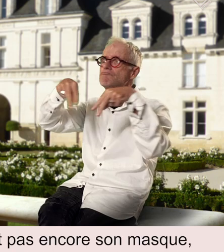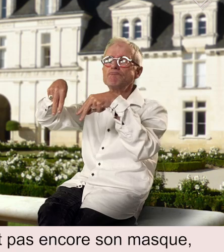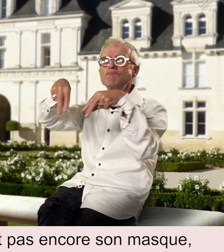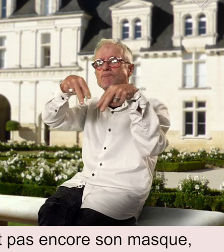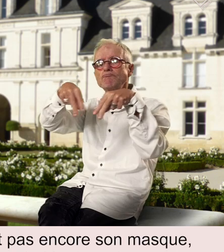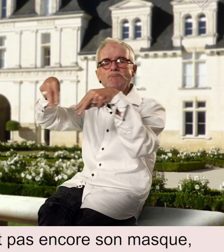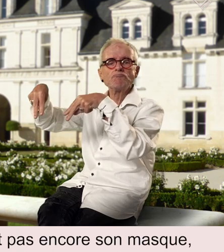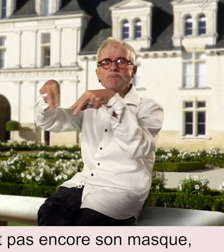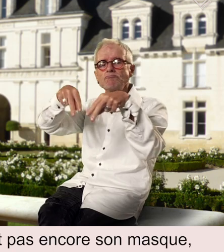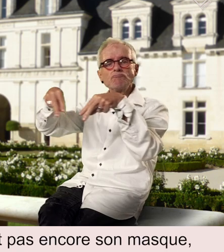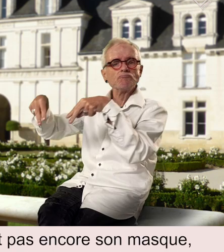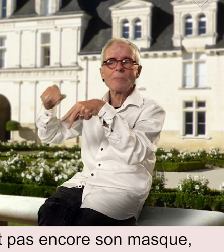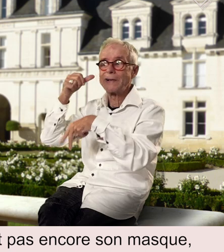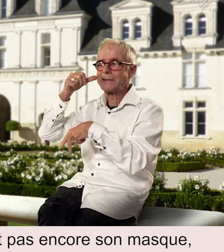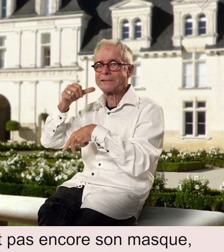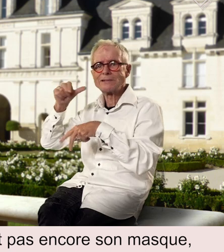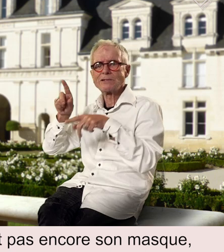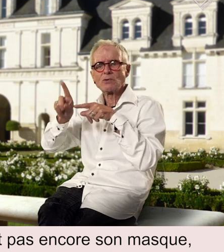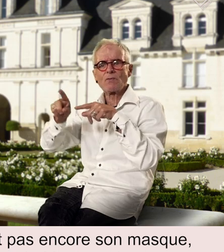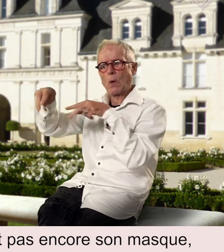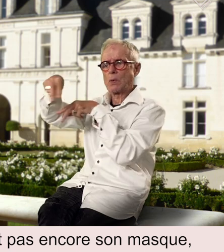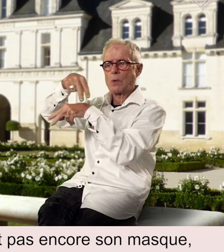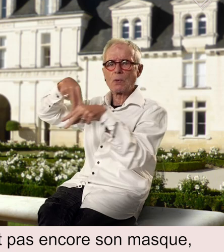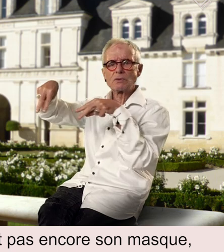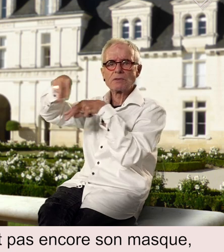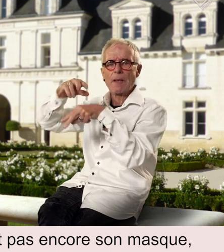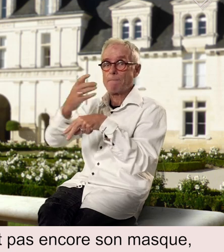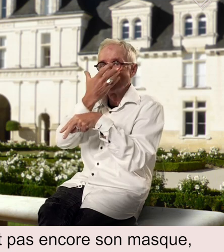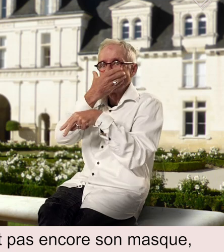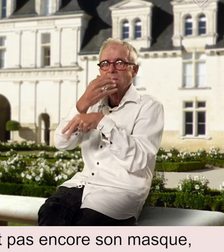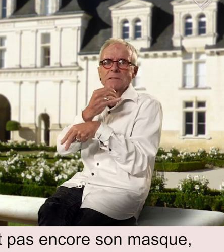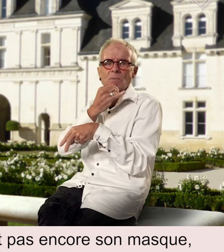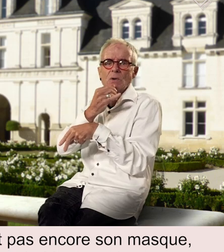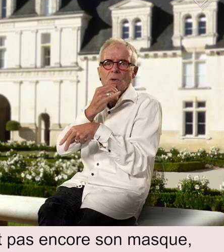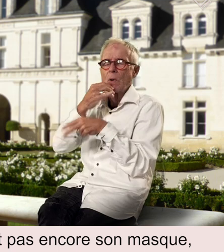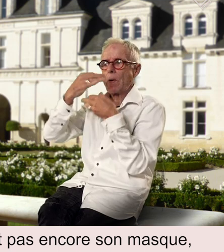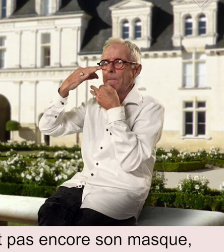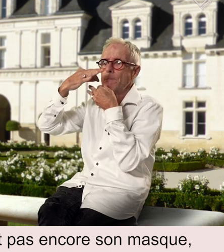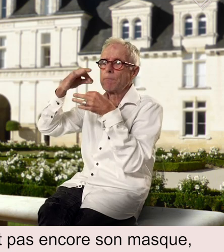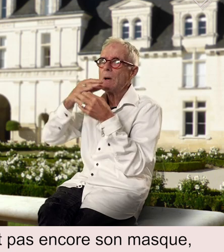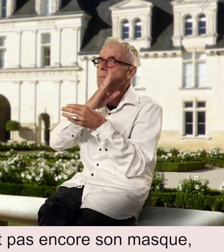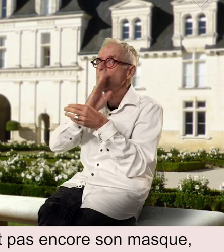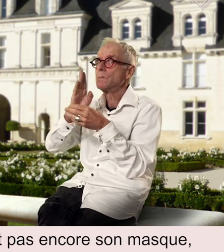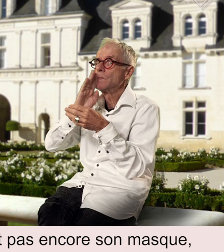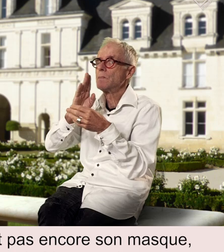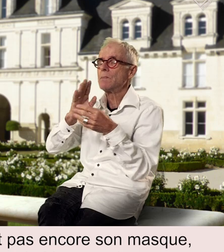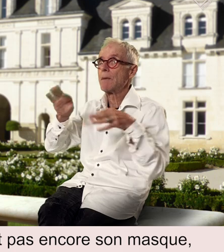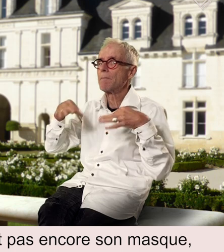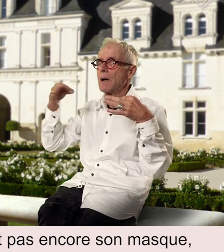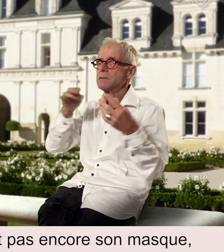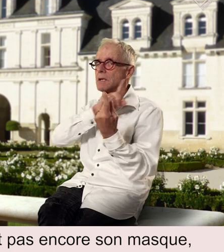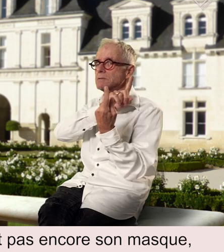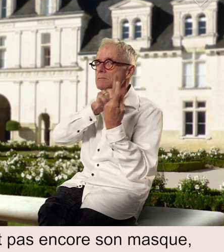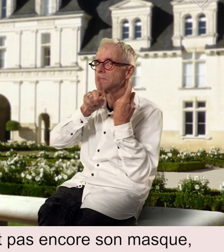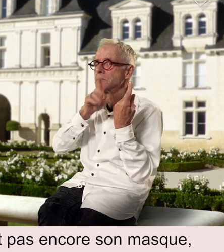de Guise, devant que de danser et n'ayant pas encore son masque, dit quelques mots en passant à la princesse de Montpensier.